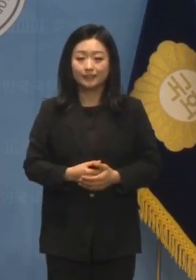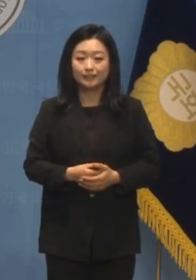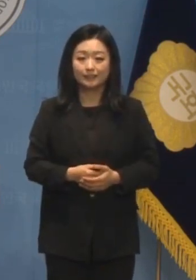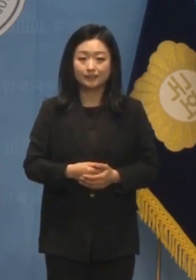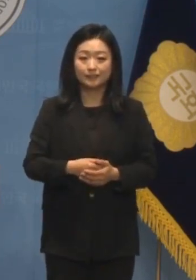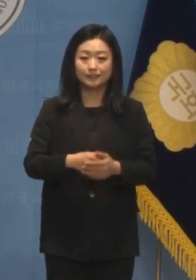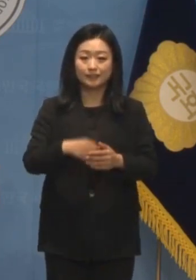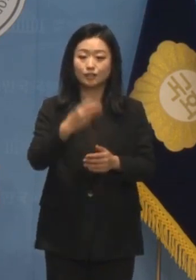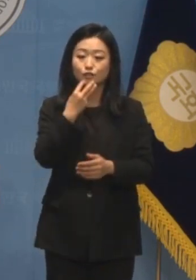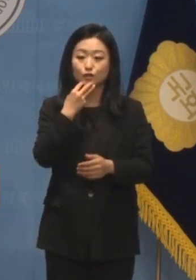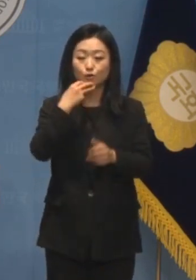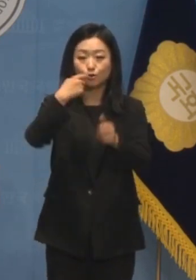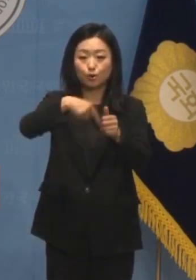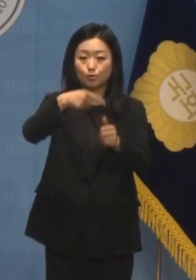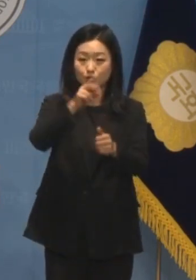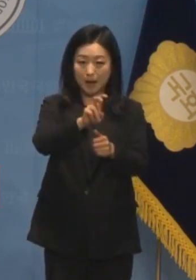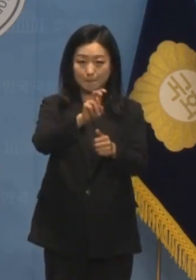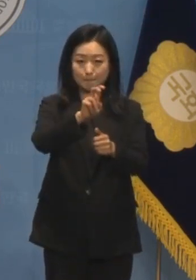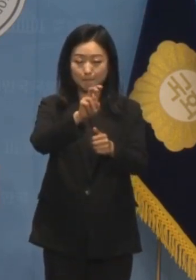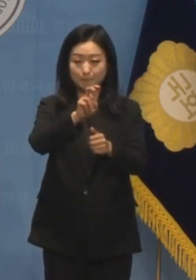정근식 서울시 교육감 후보가